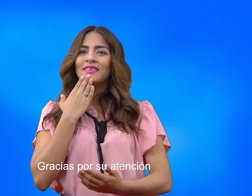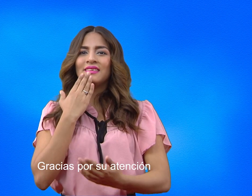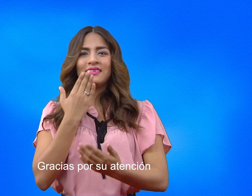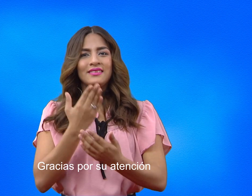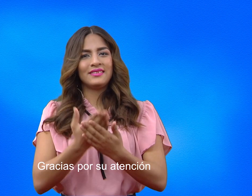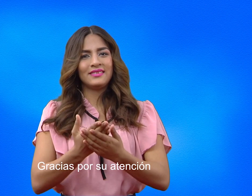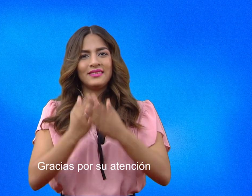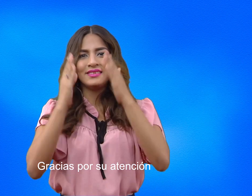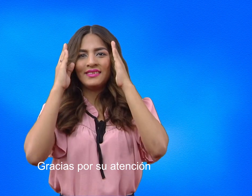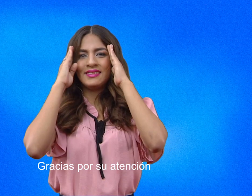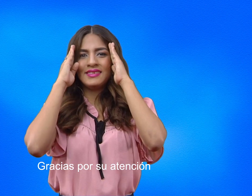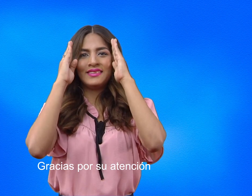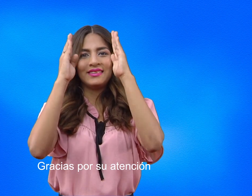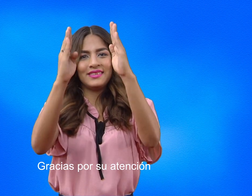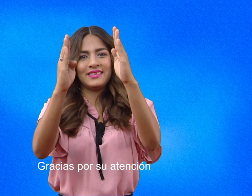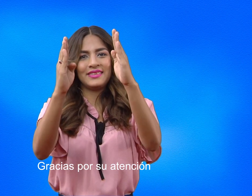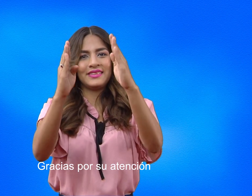Gracias por su atención.